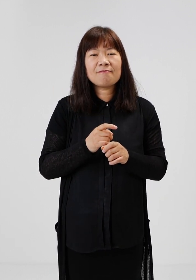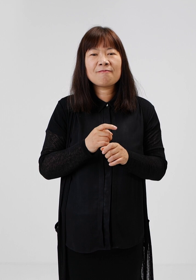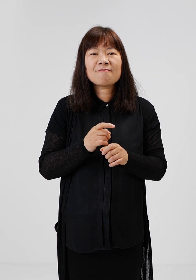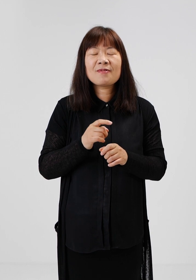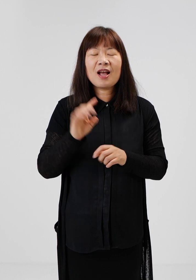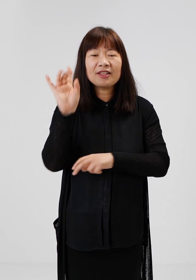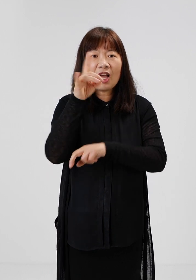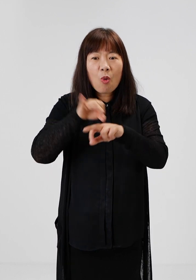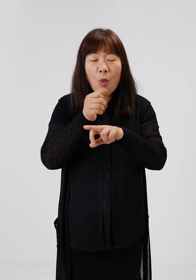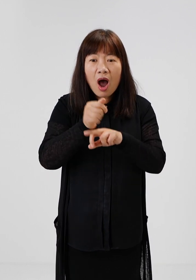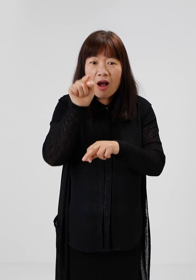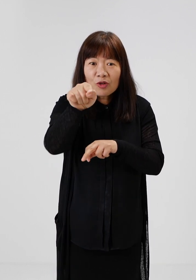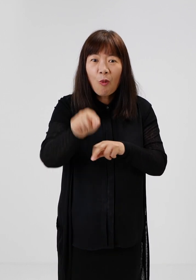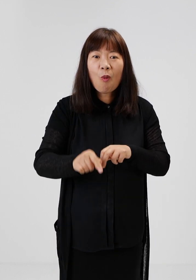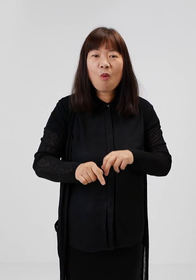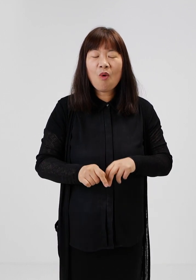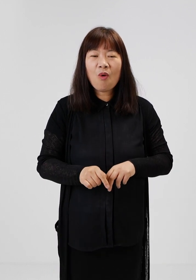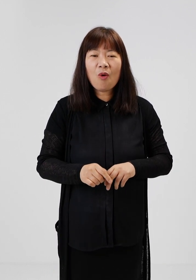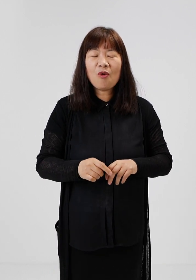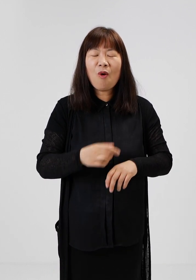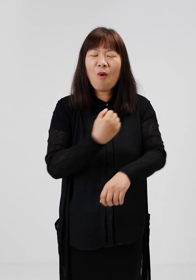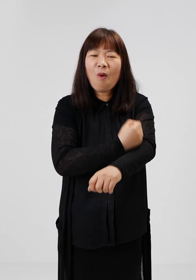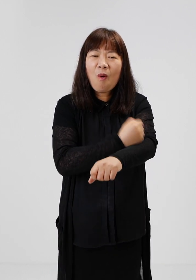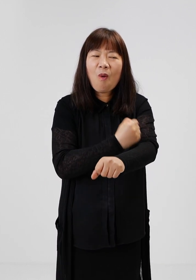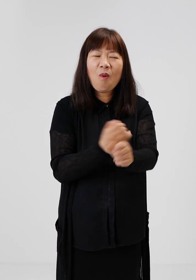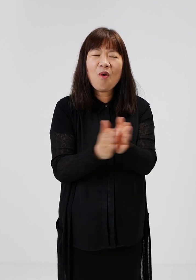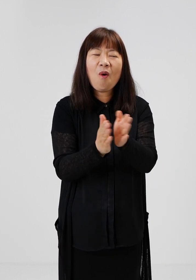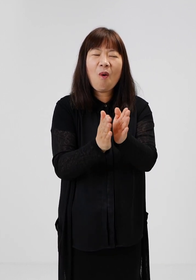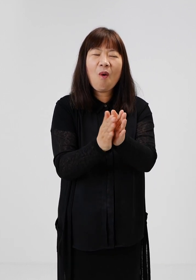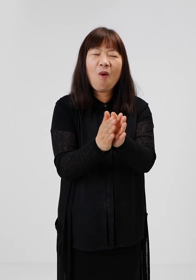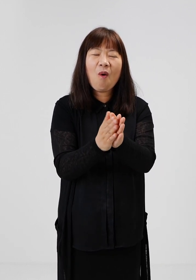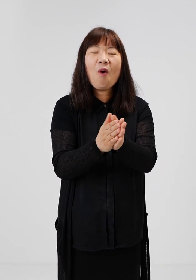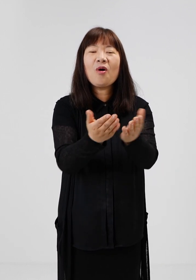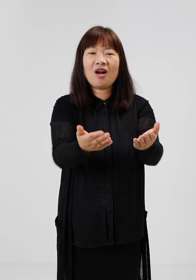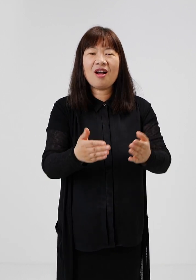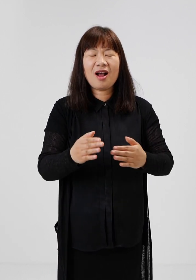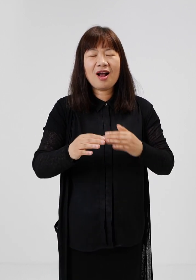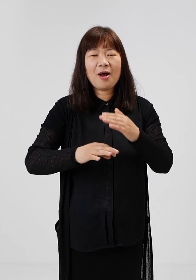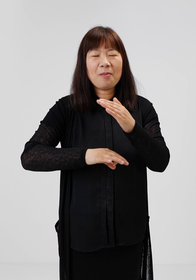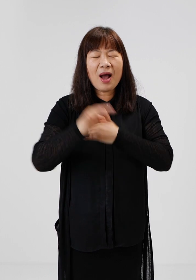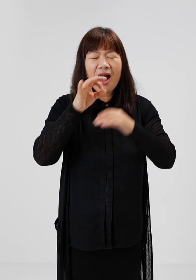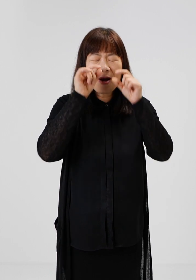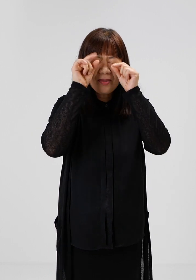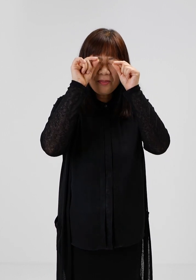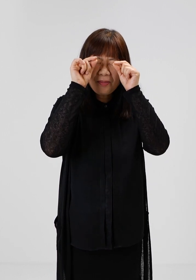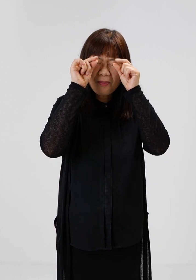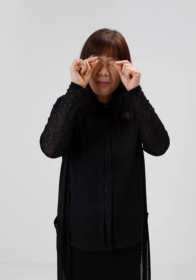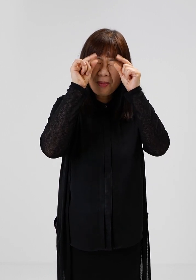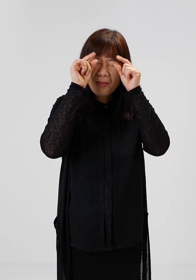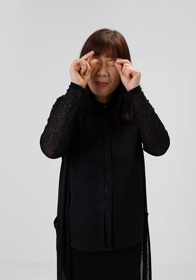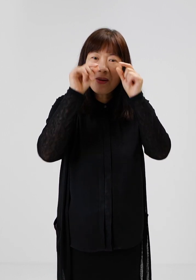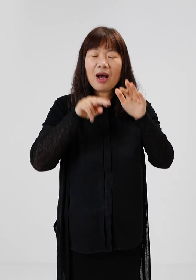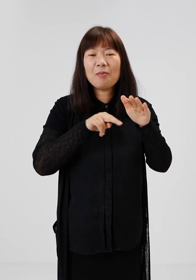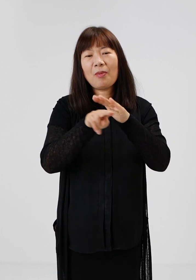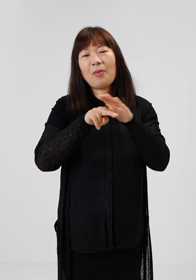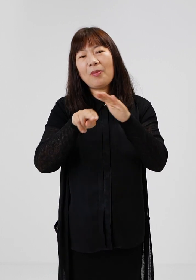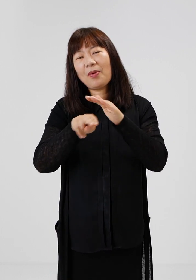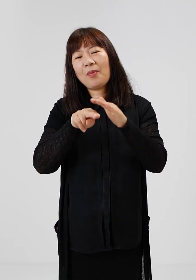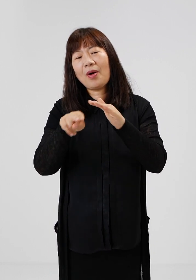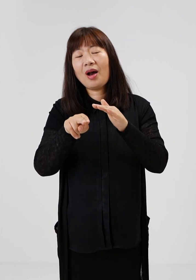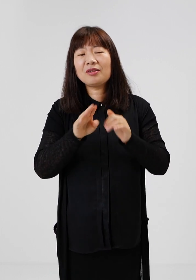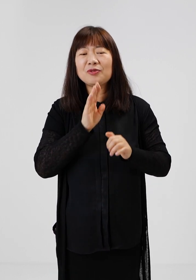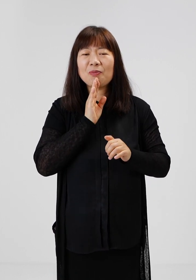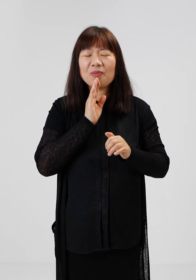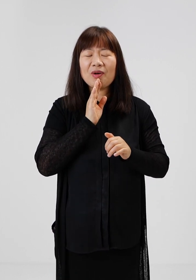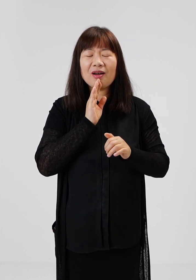다윗, 너 참 얼마나 수고했냐. 잠 못 이루는 밤, 쫓기는 밤,